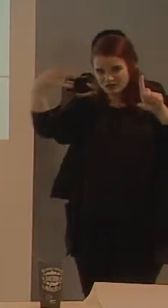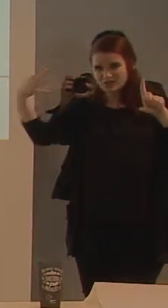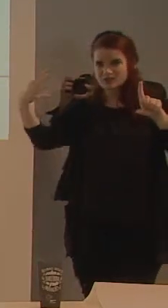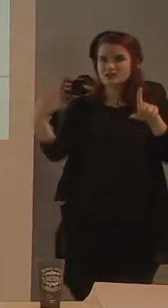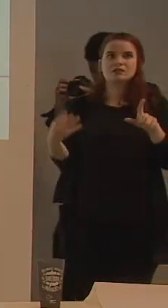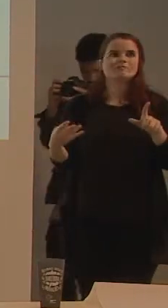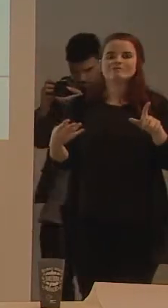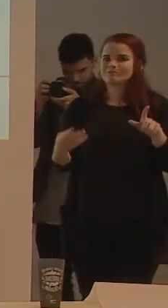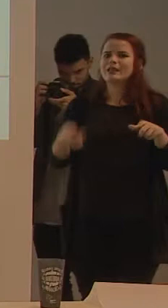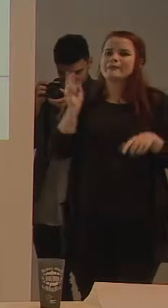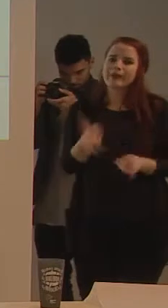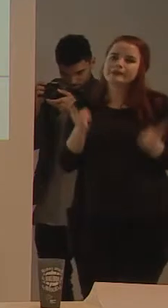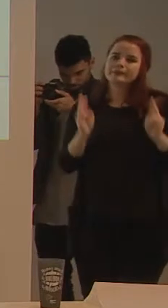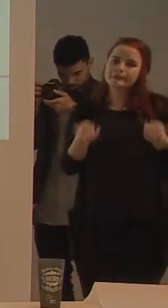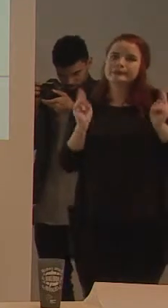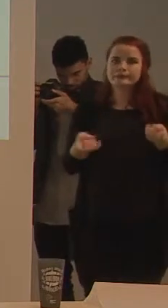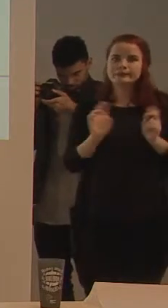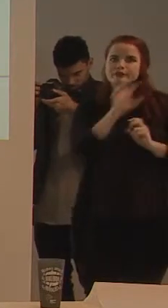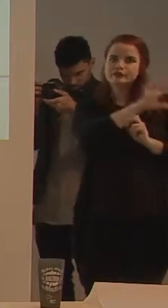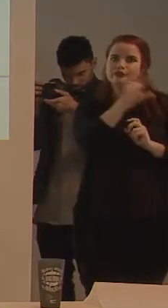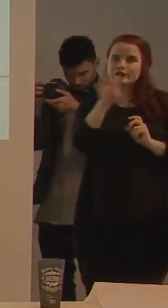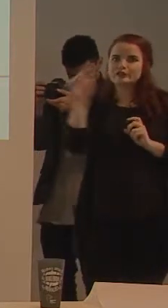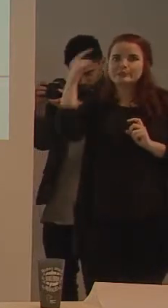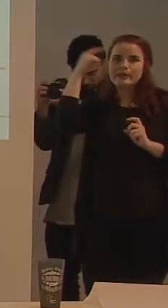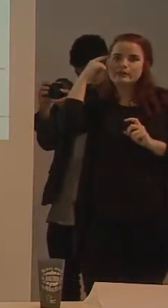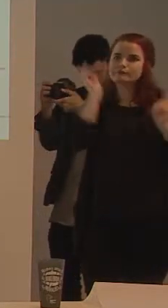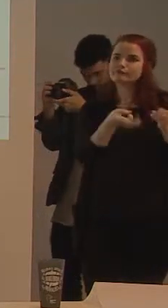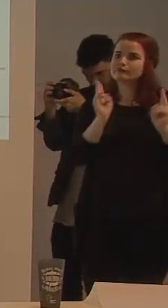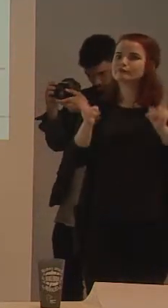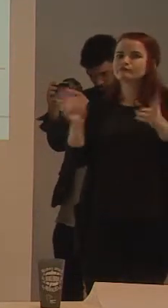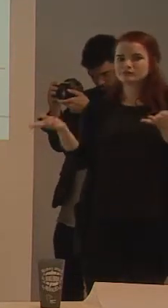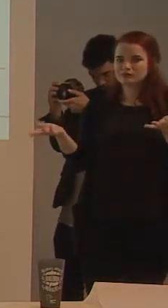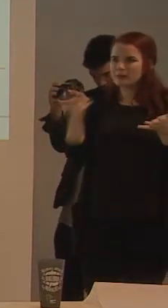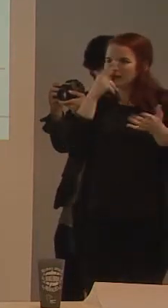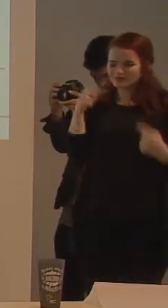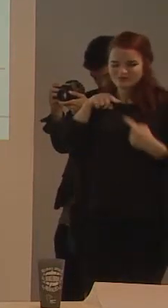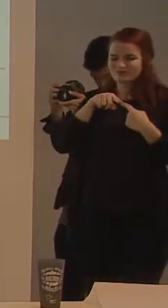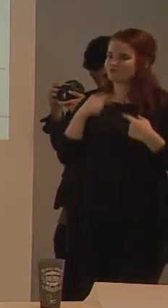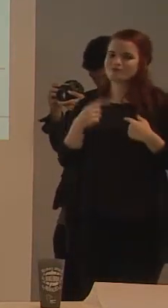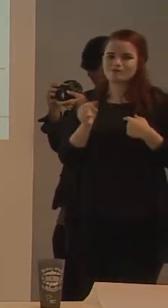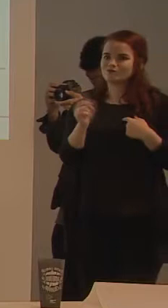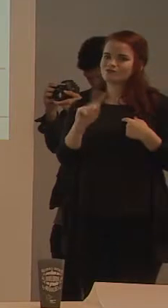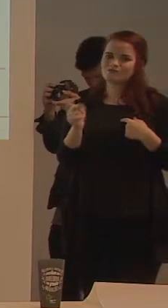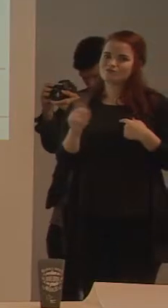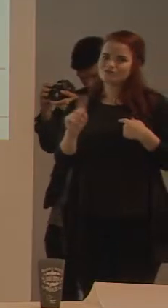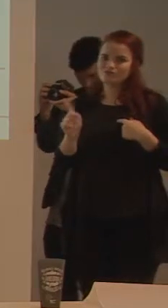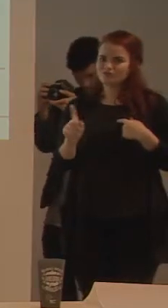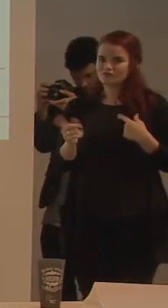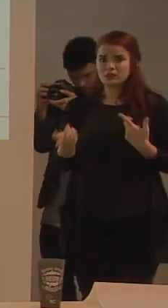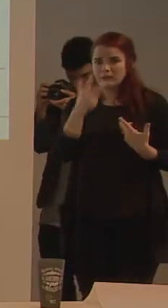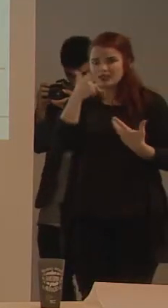repetem temas, tipos de pessoas, formas de pensar. E os sistemas de recomendação, normalmente, acabam